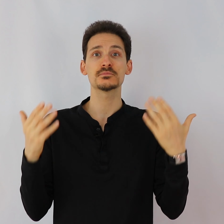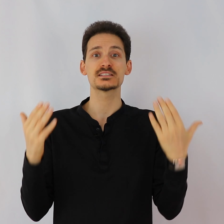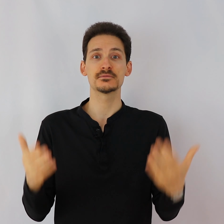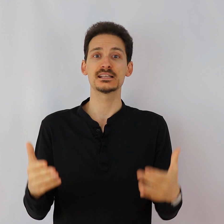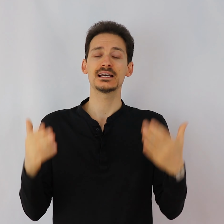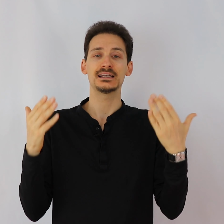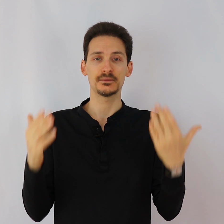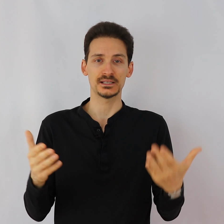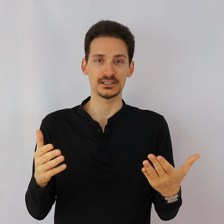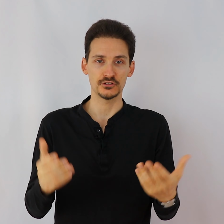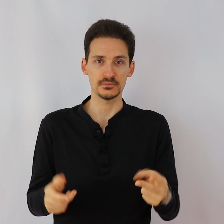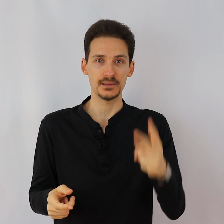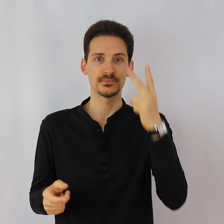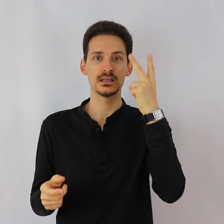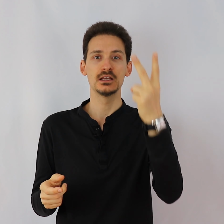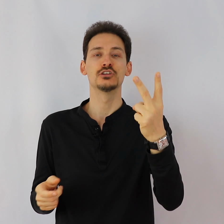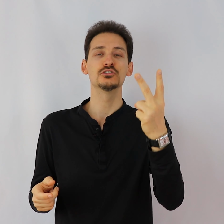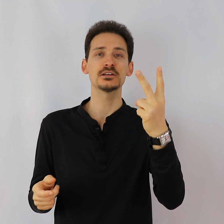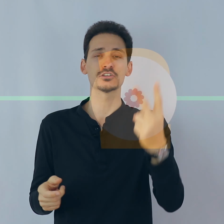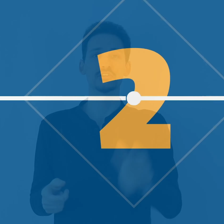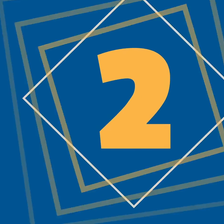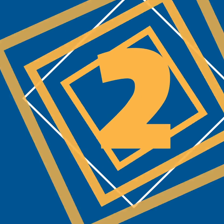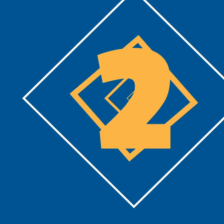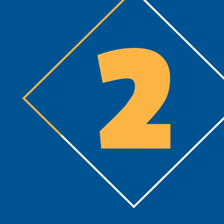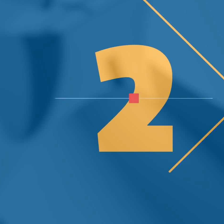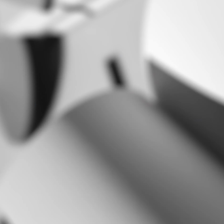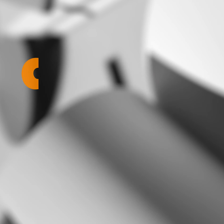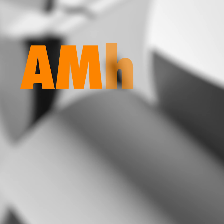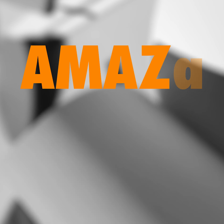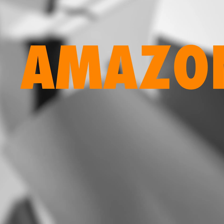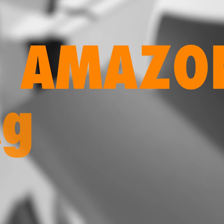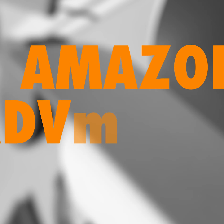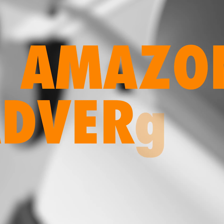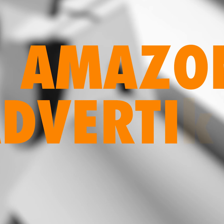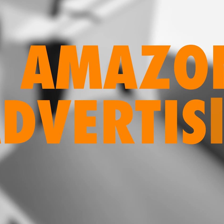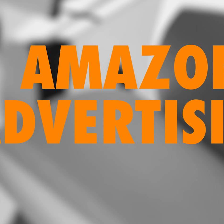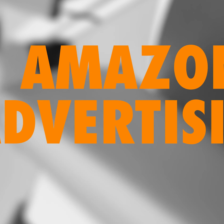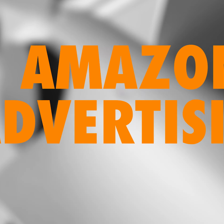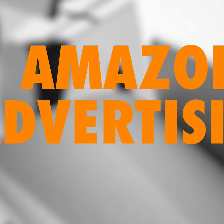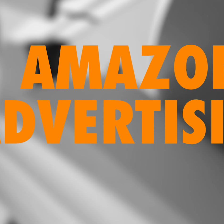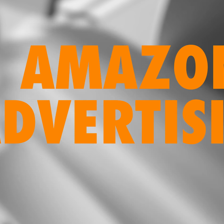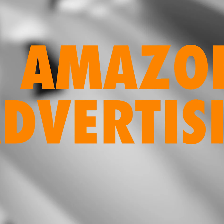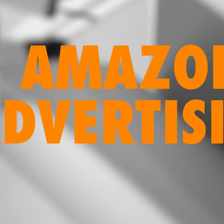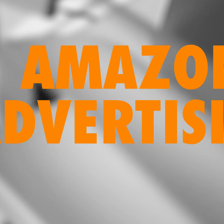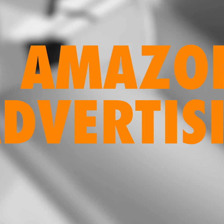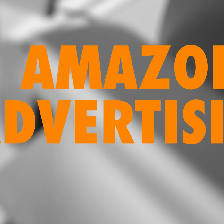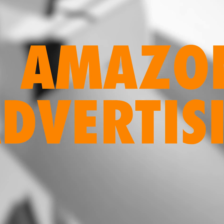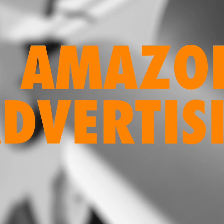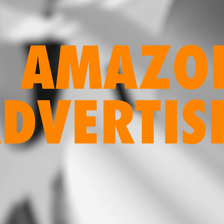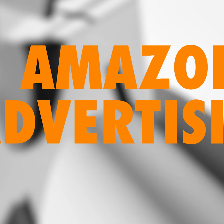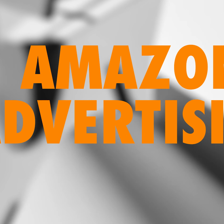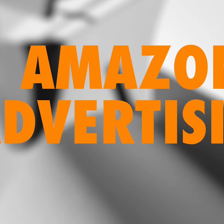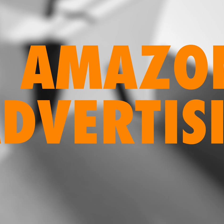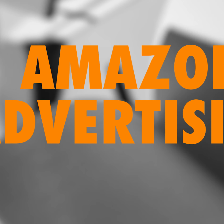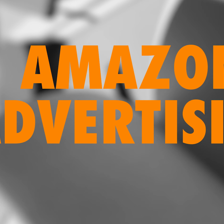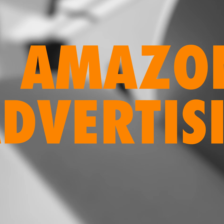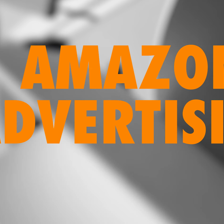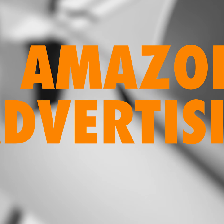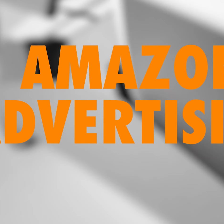visibilidad en la plataforma número 2 amazon advertising amazon advertising es el servicio de publicidad de